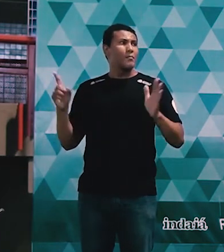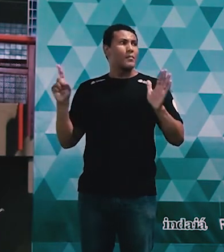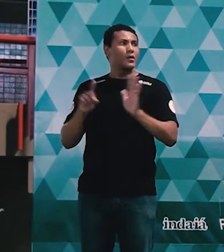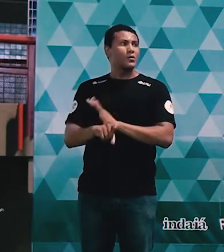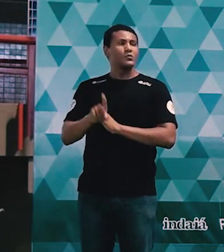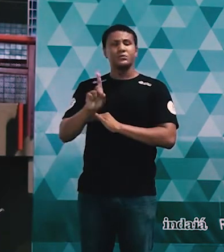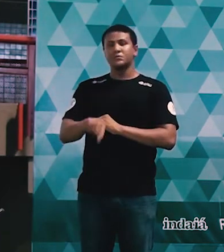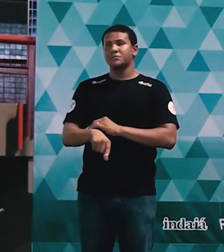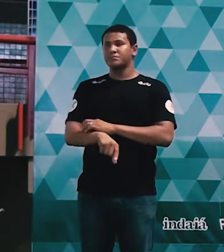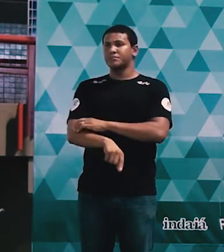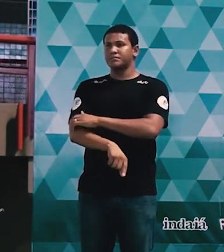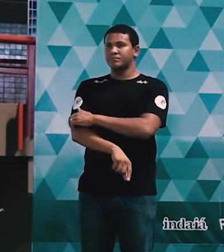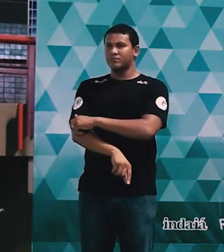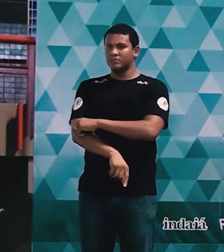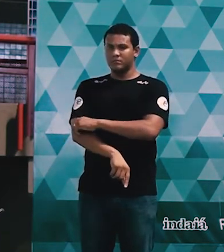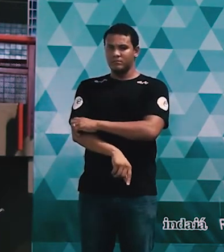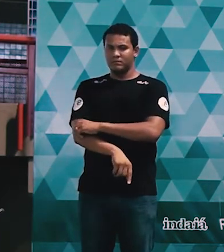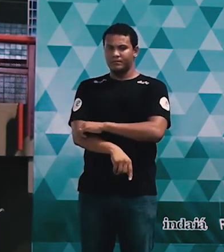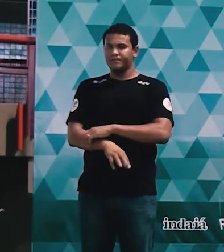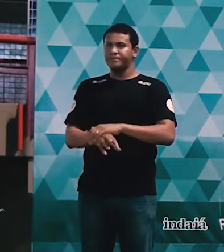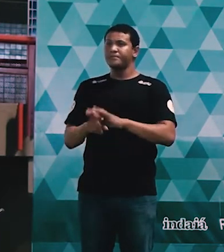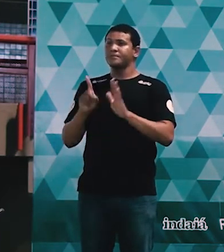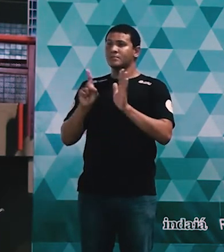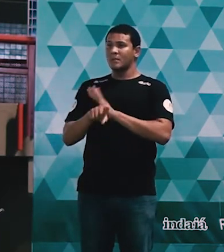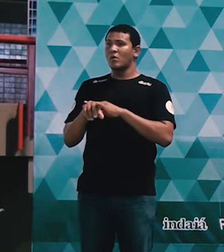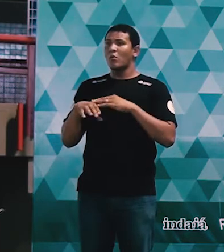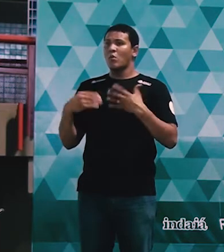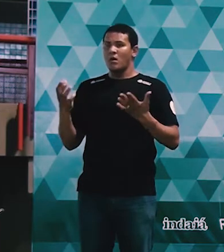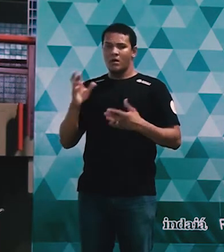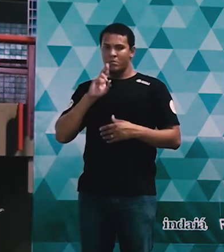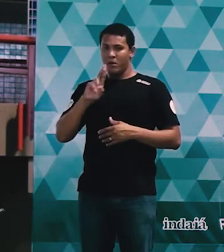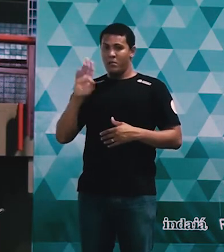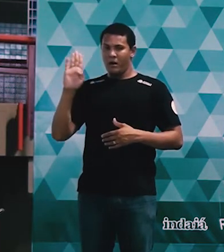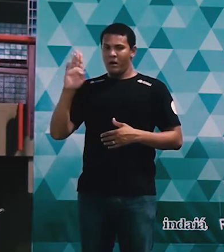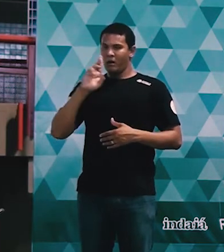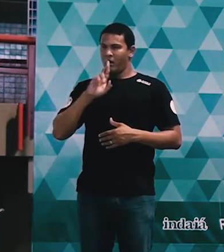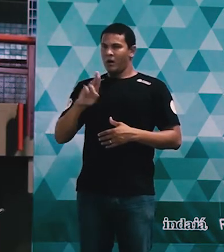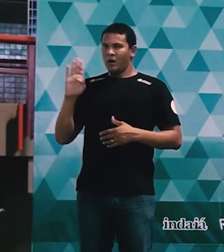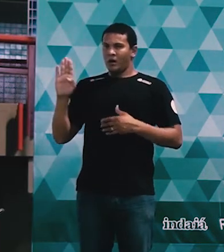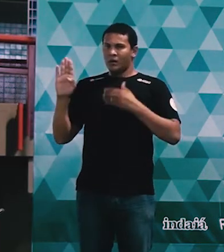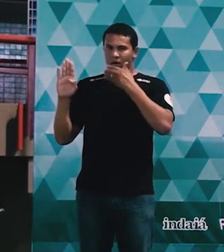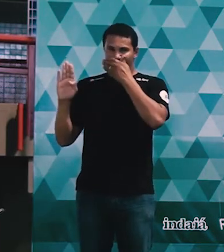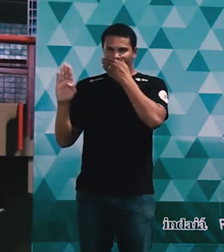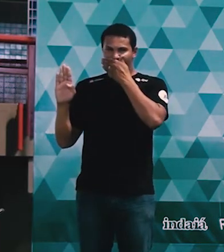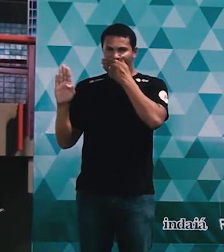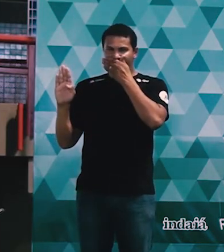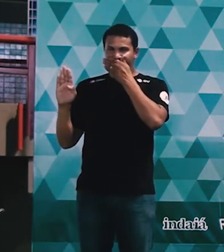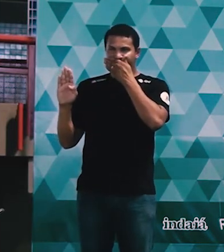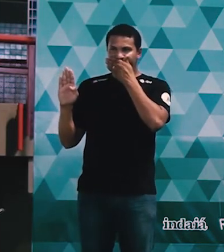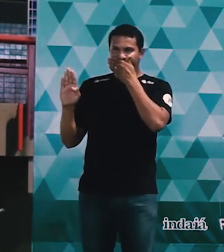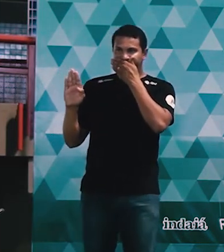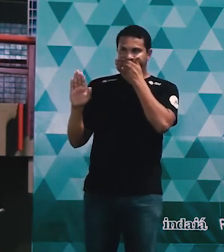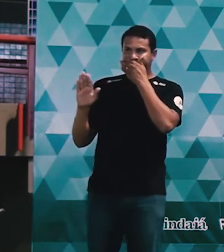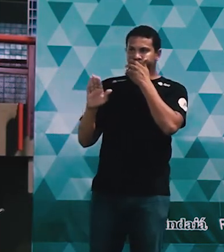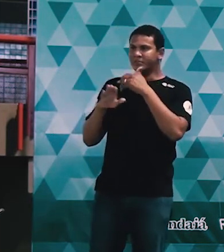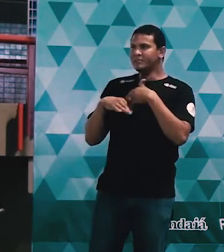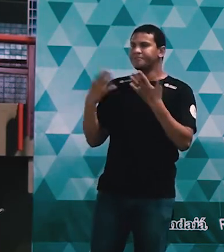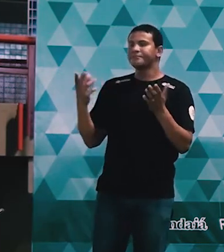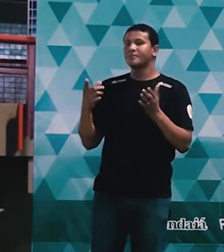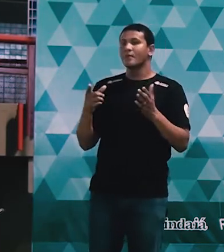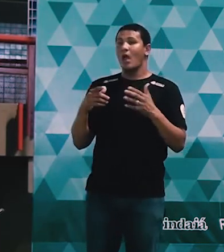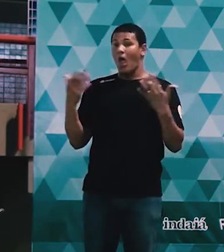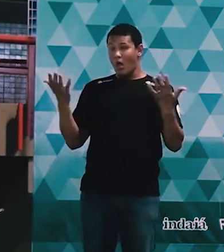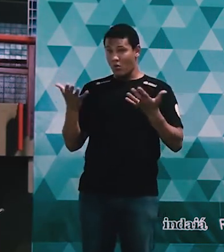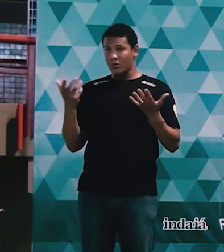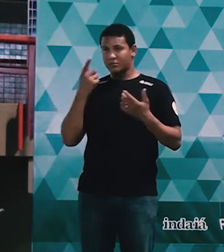da questão é o seguinte: eu quero saber qual dos reagentes tem mais resultados acima